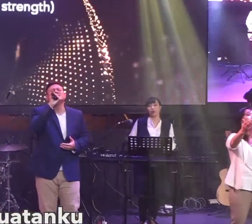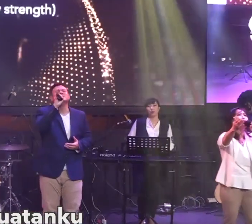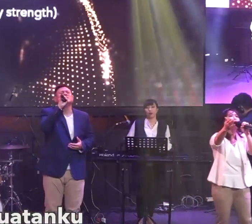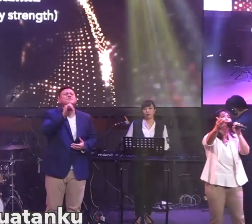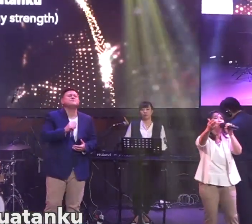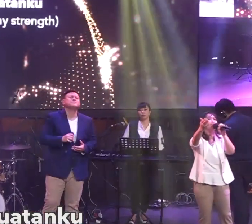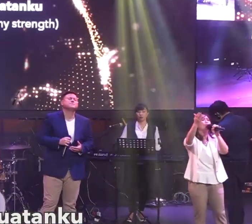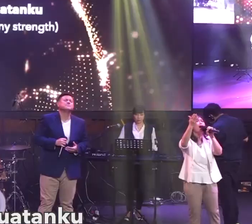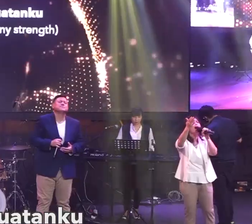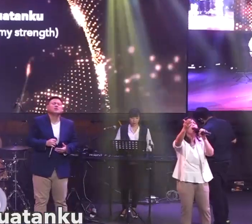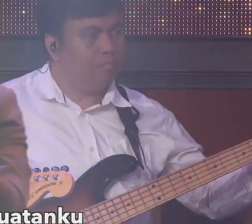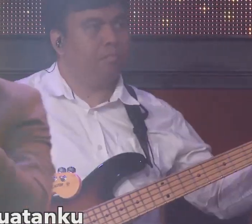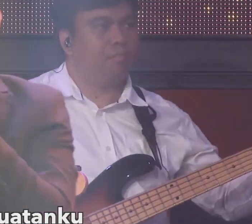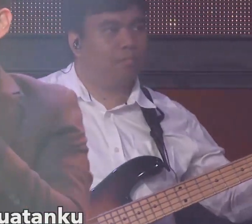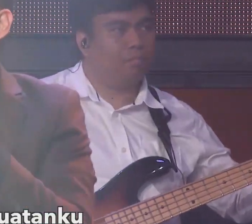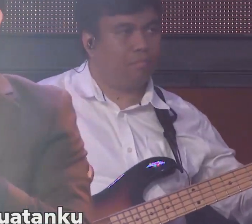Tuhan,